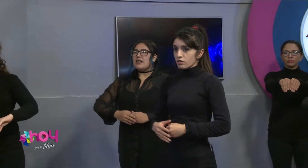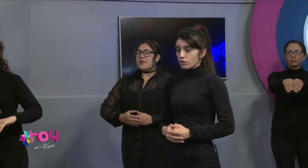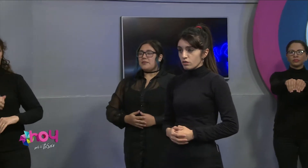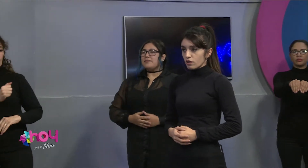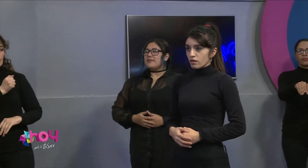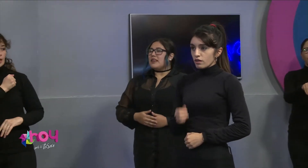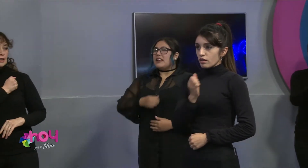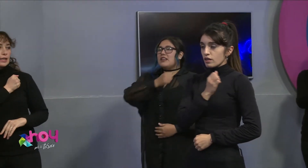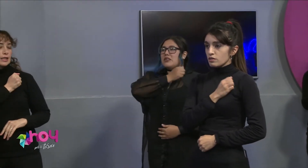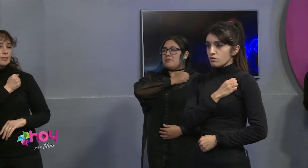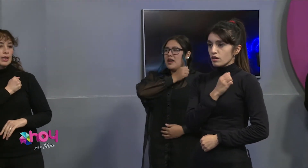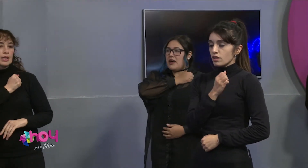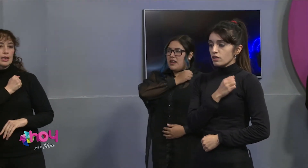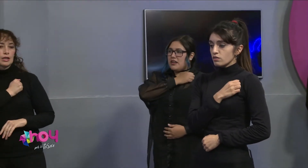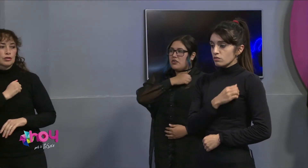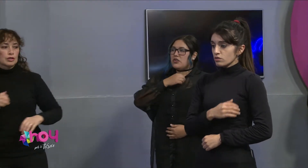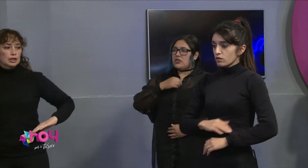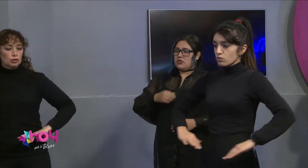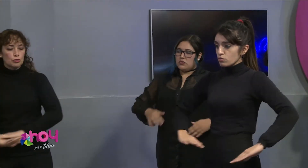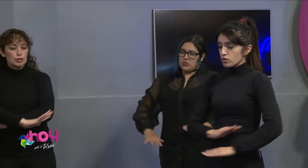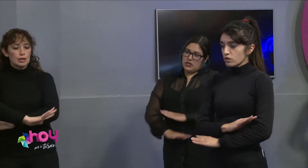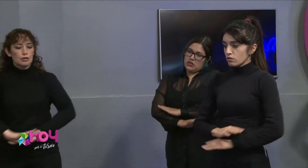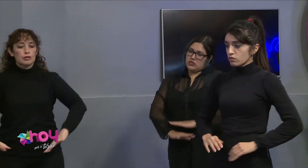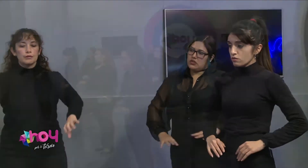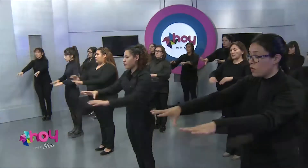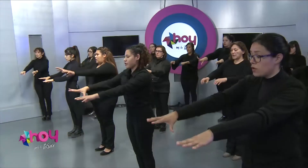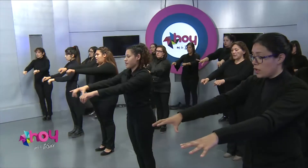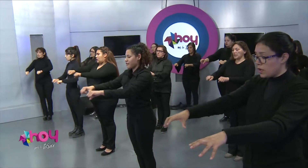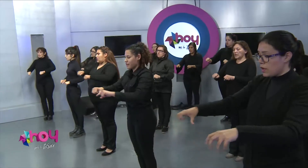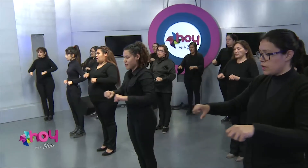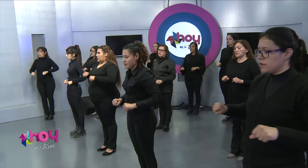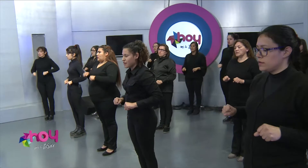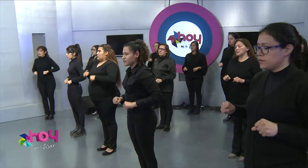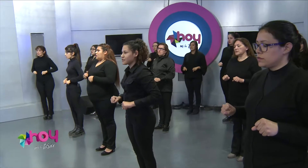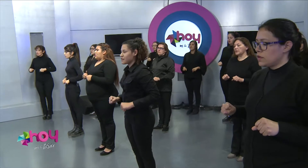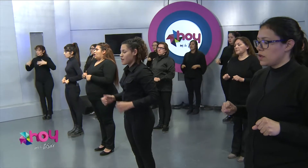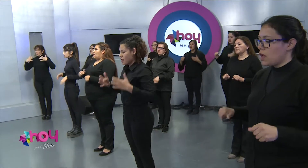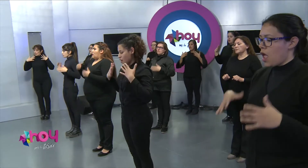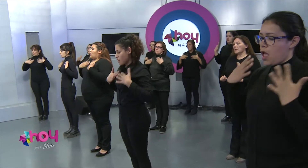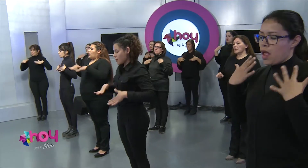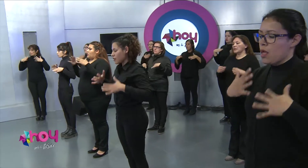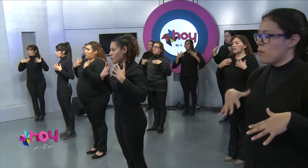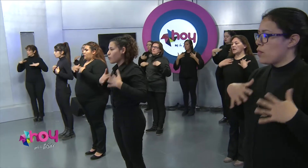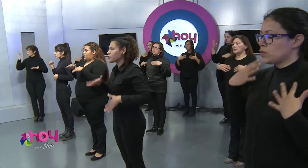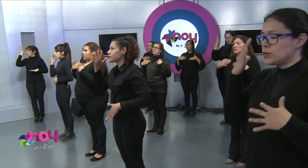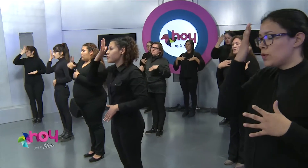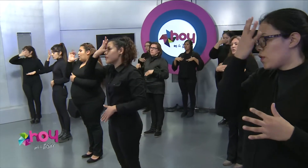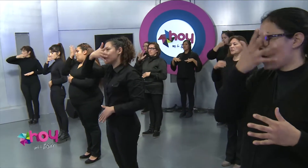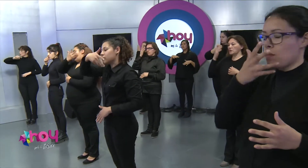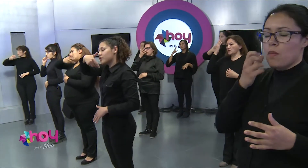inspiraron. En las manos de tus hijos florecen el poncho de